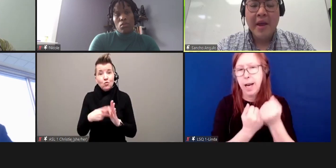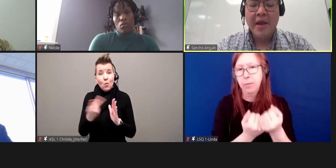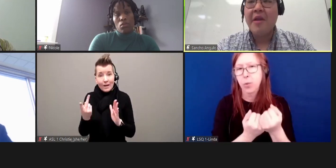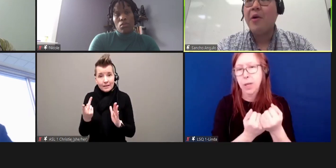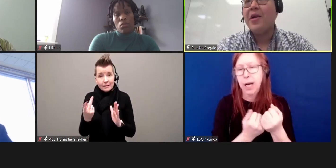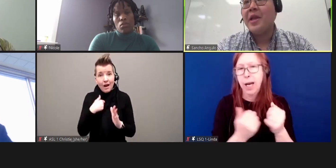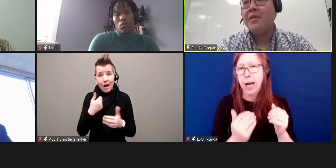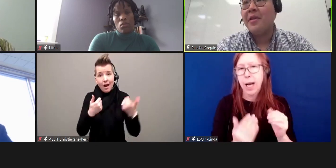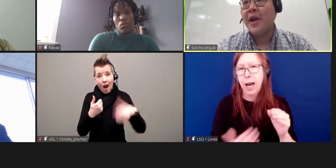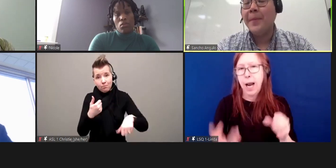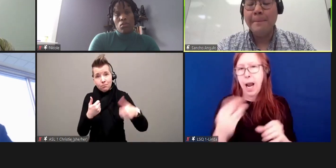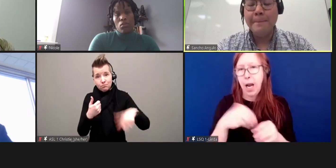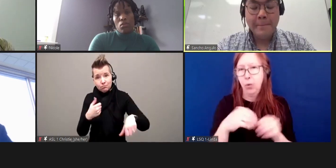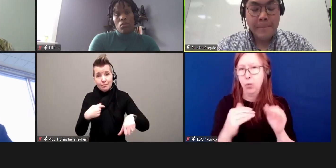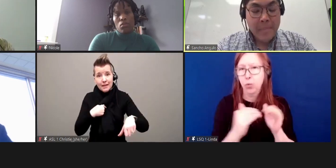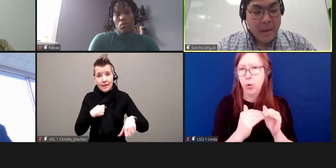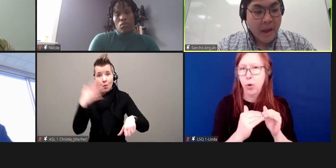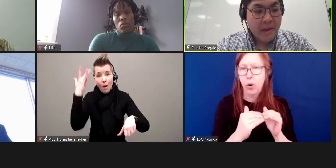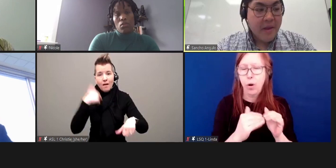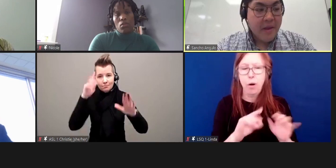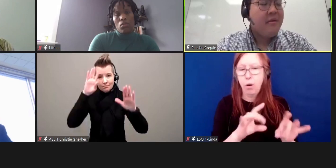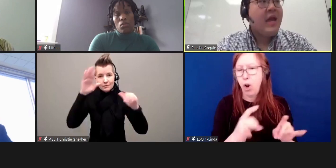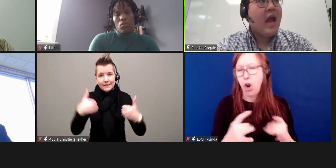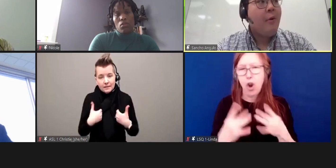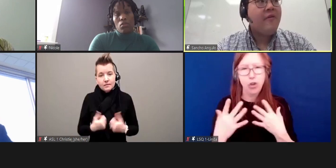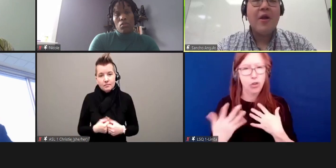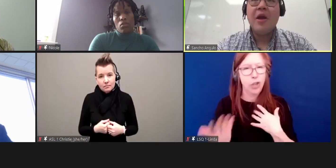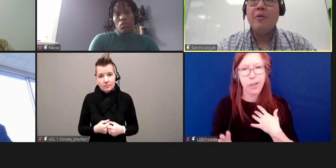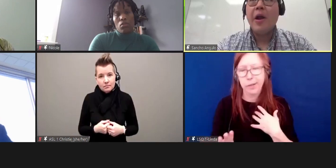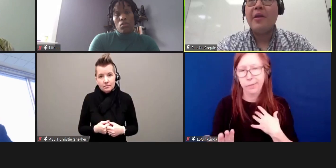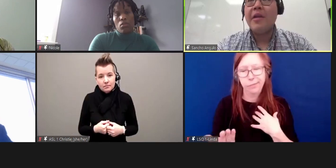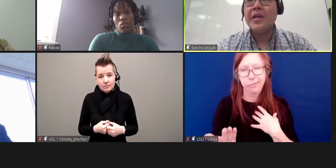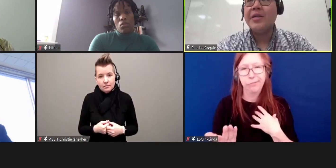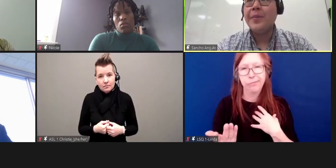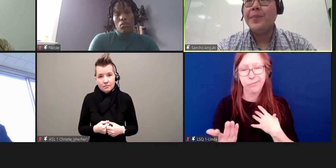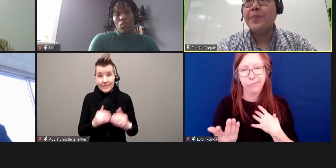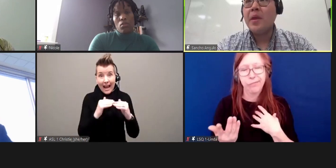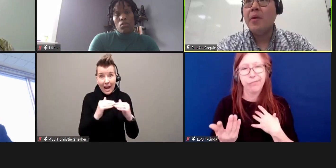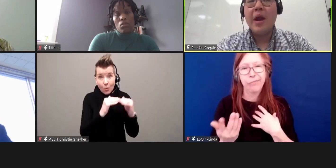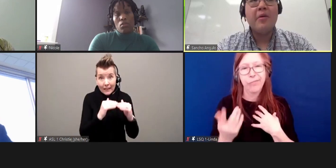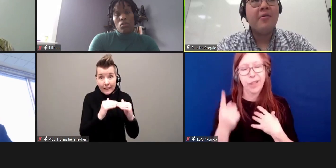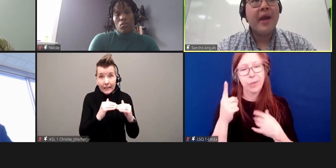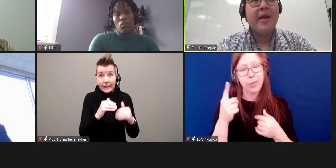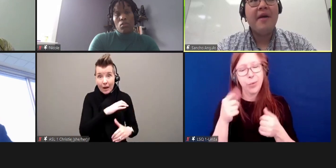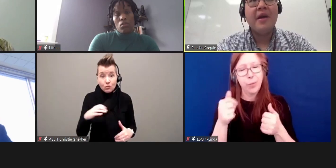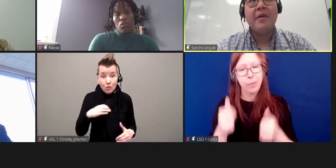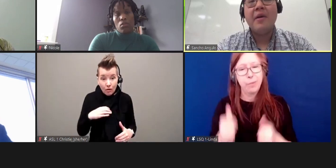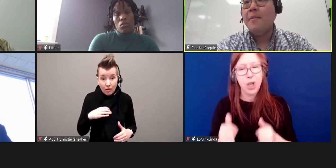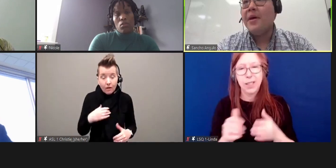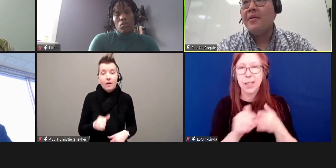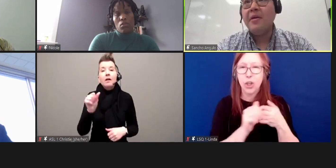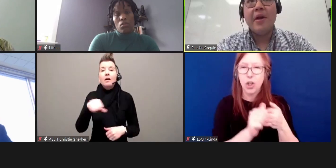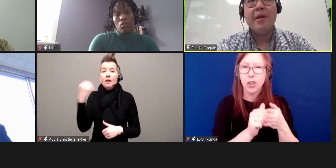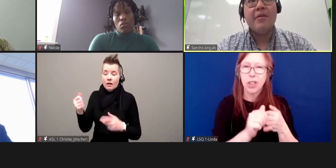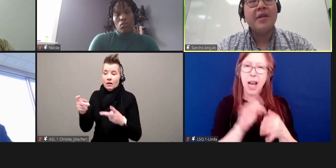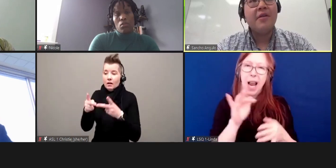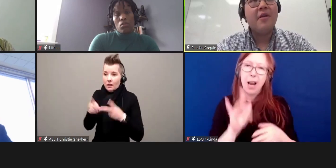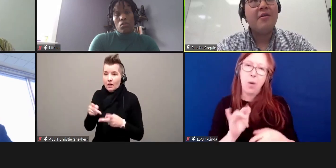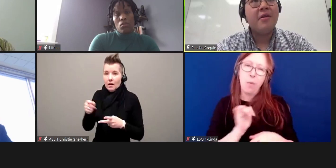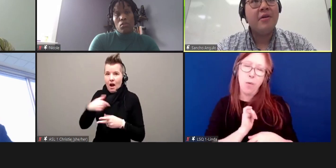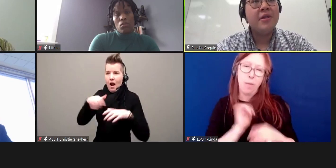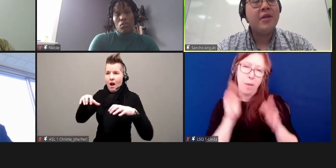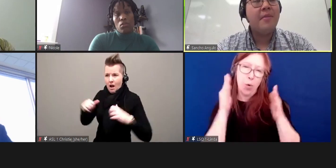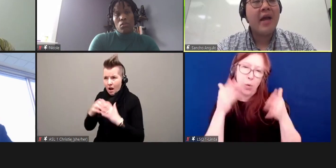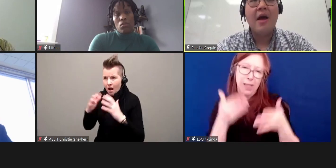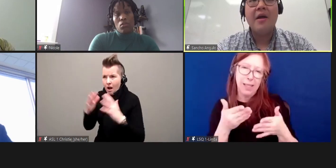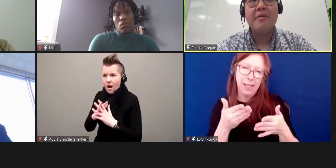l'inclusion. J'ai été rejetée pour des postes de leadership parce que j'étais autiste. J'ai travaillé